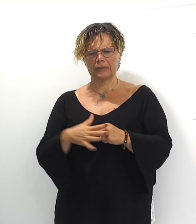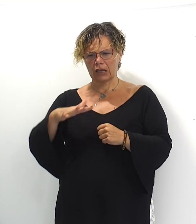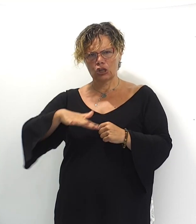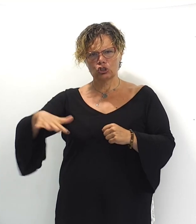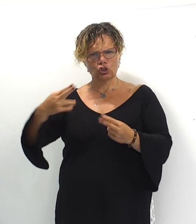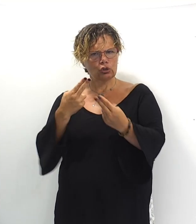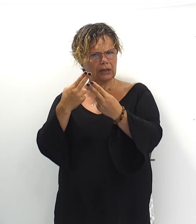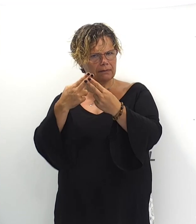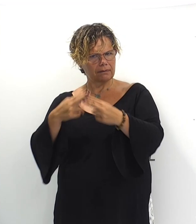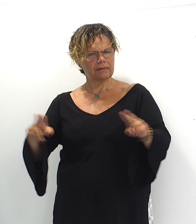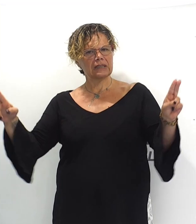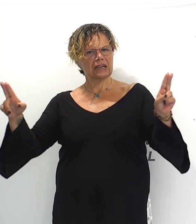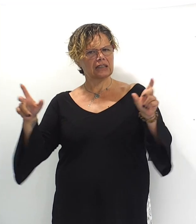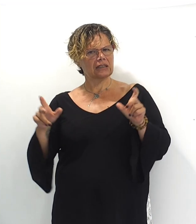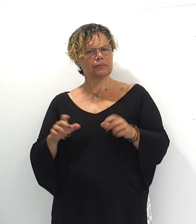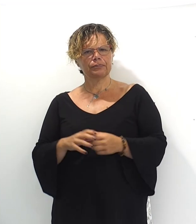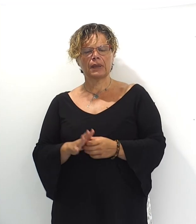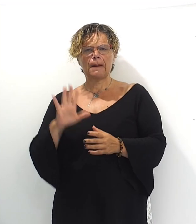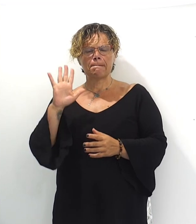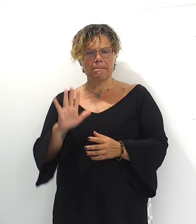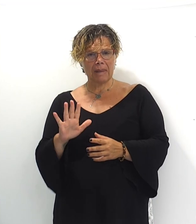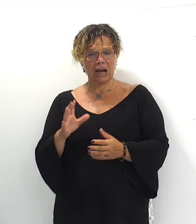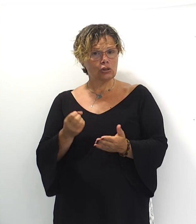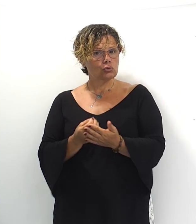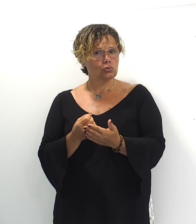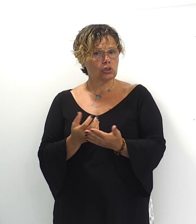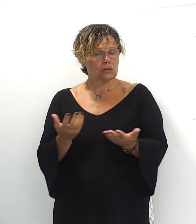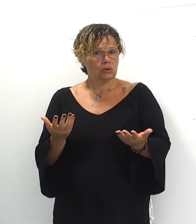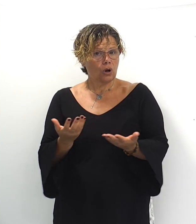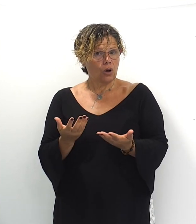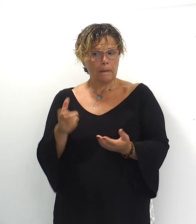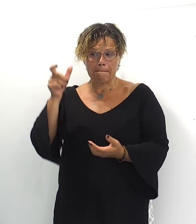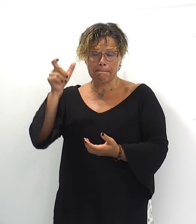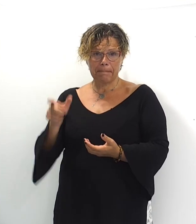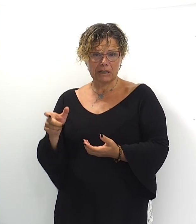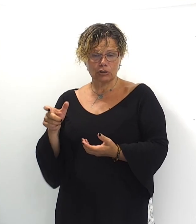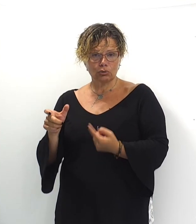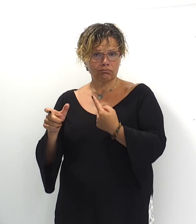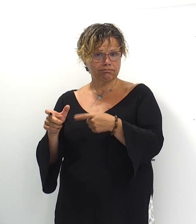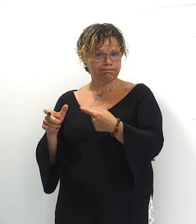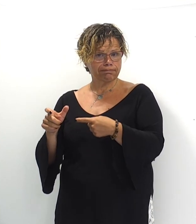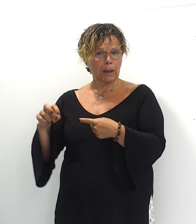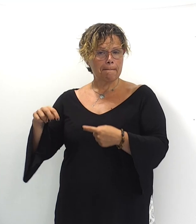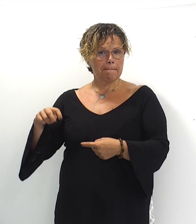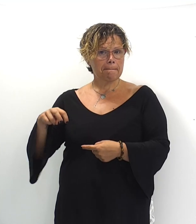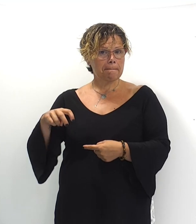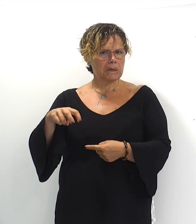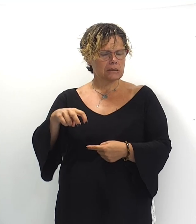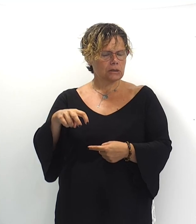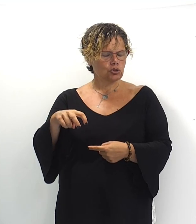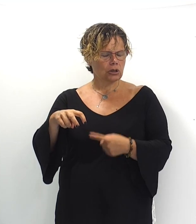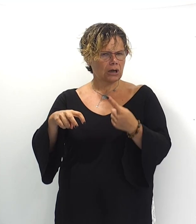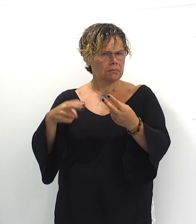interdetta, ma sul posto si era recata una persona a passeggiare nonostante